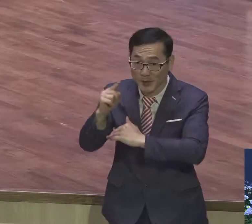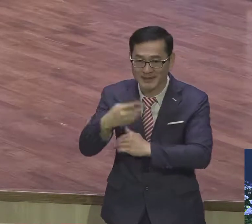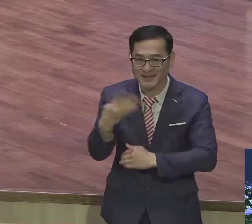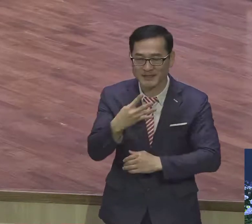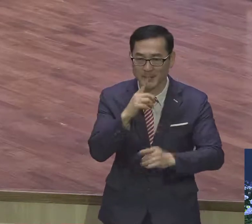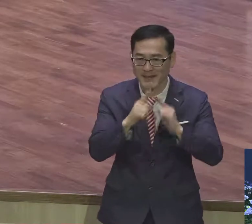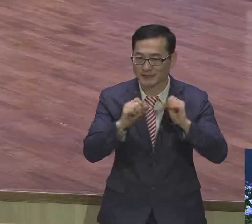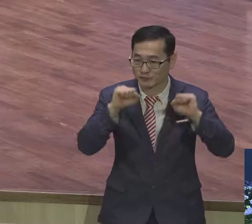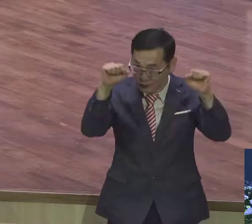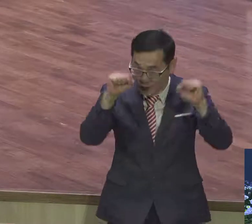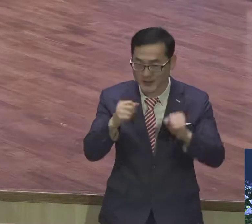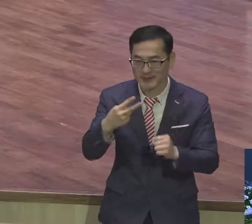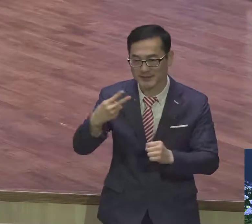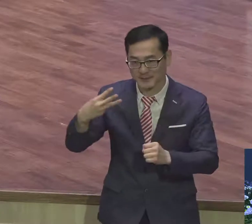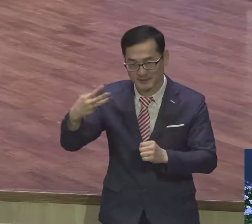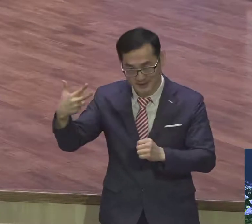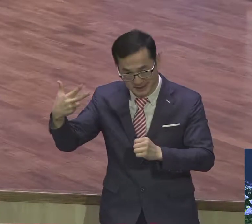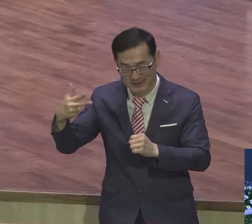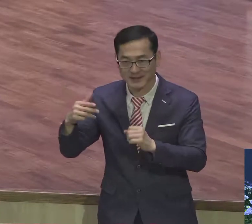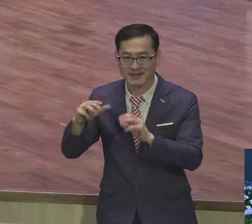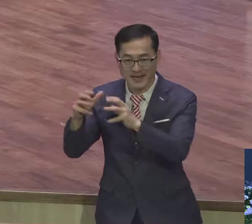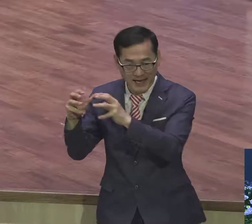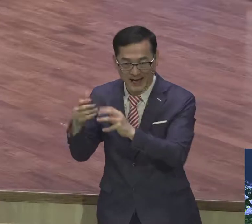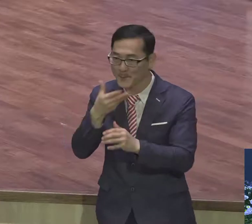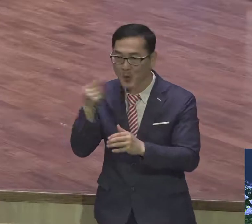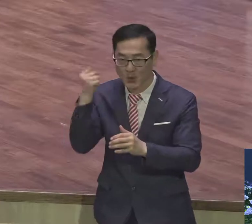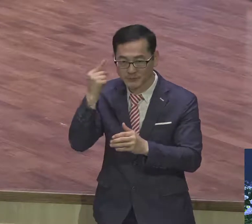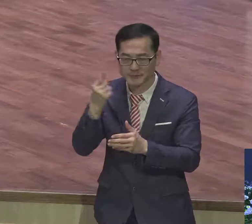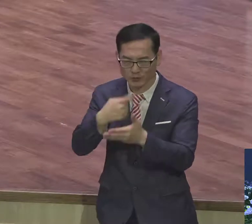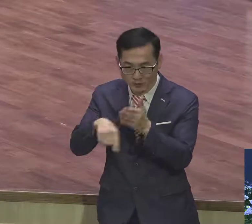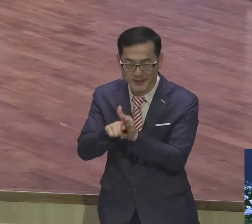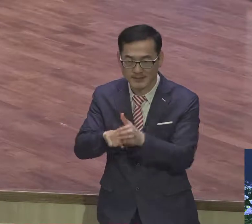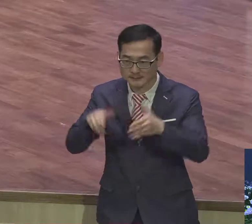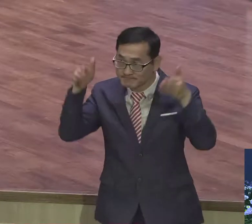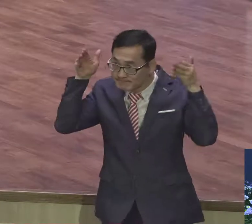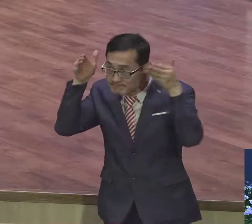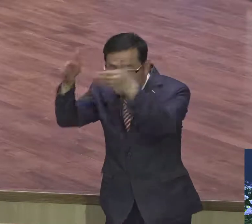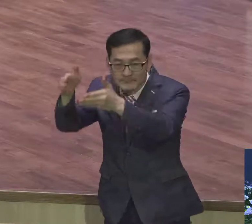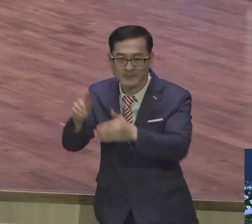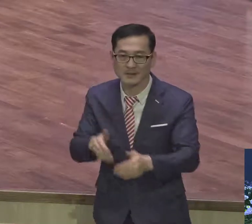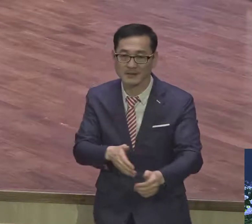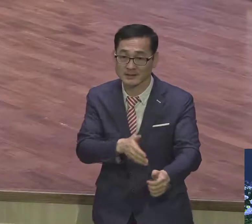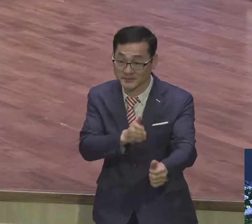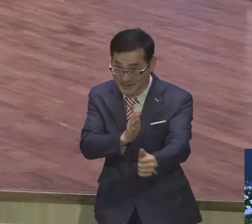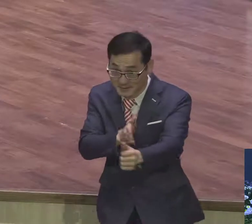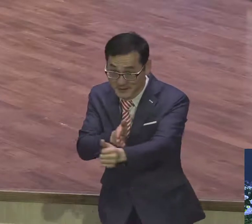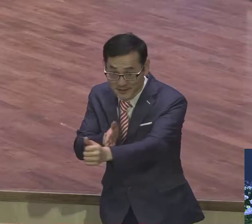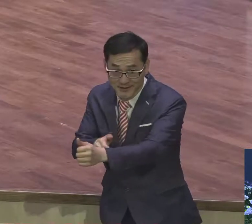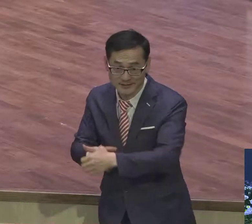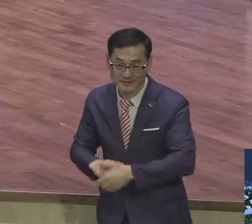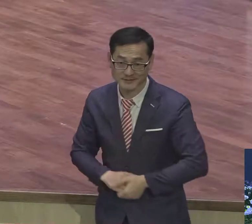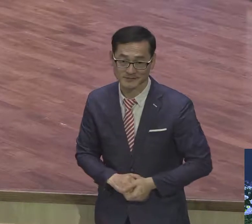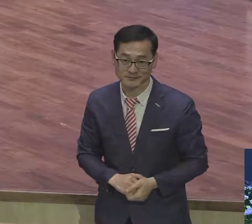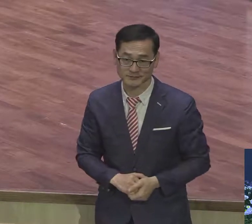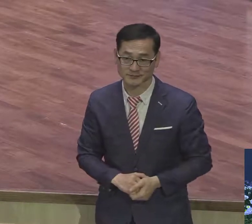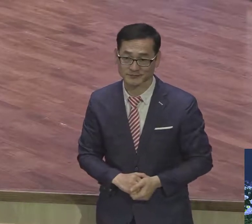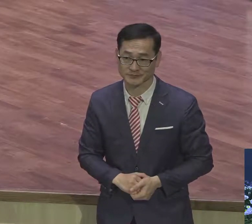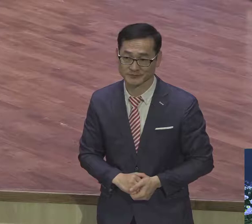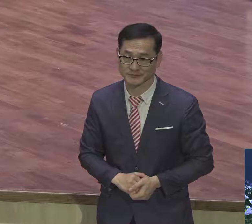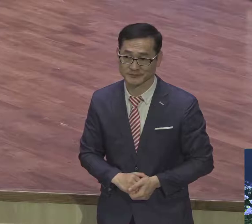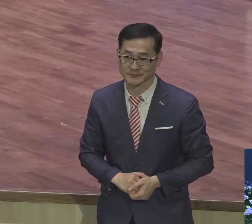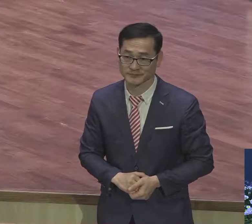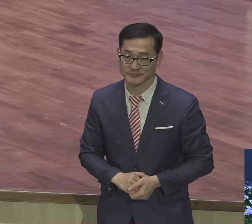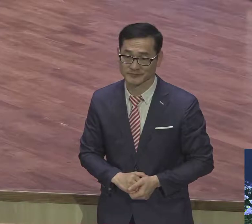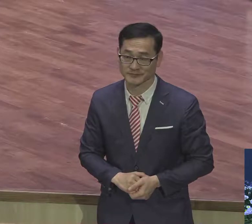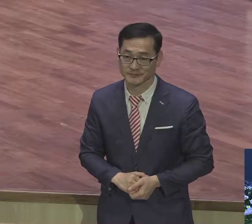237 나라 보고 말을 향해서 올인 집중하시길 바랍니다 하나님은 이 교회를 그렇게